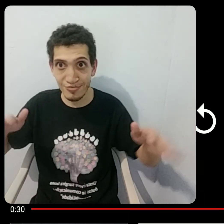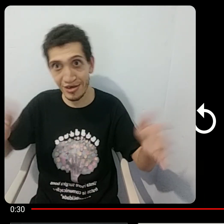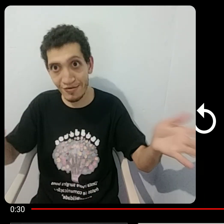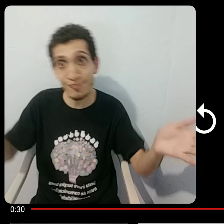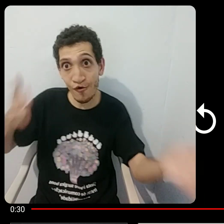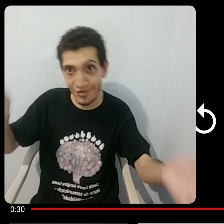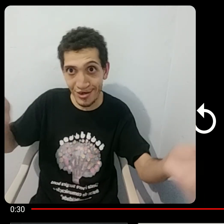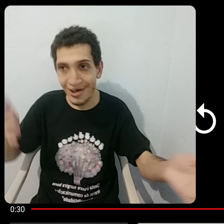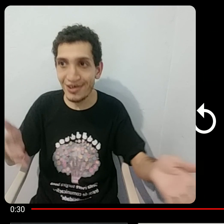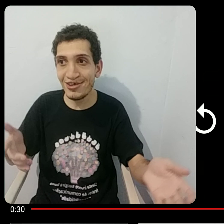né? Não.